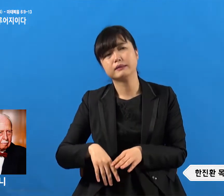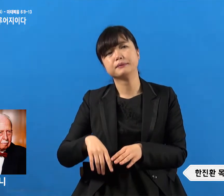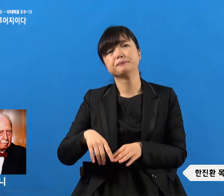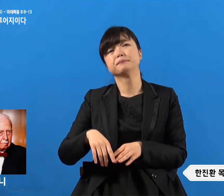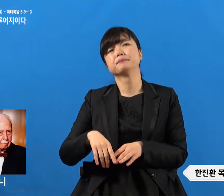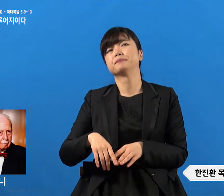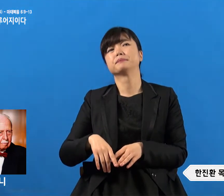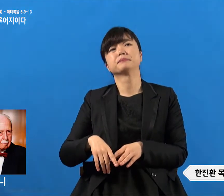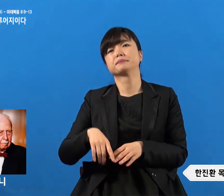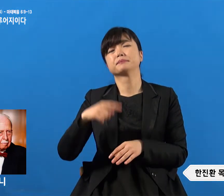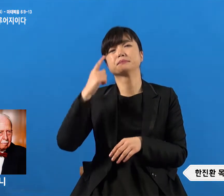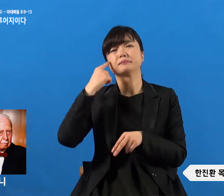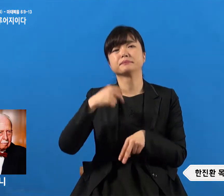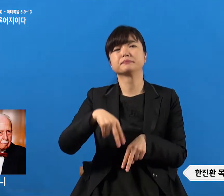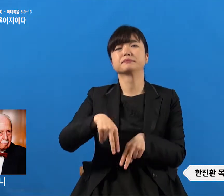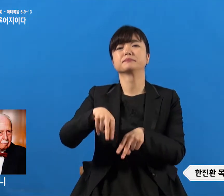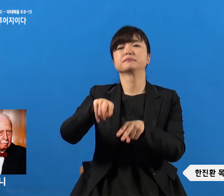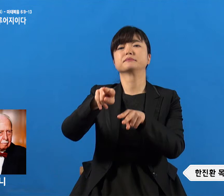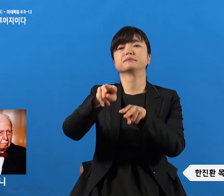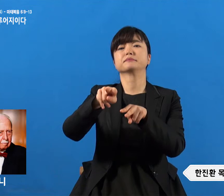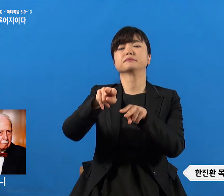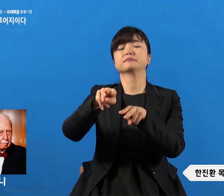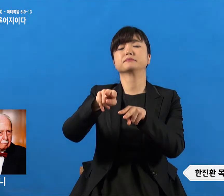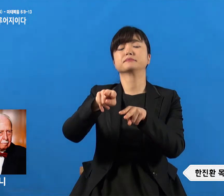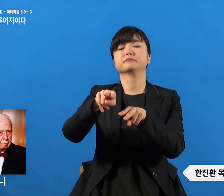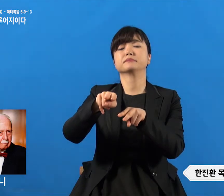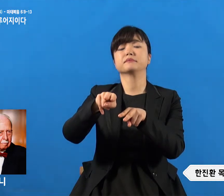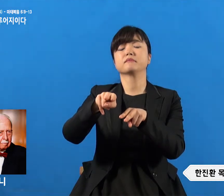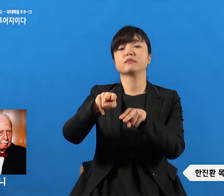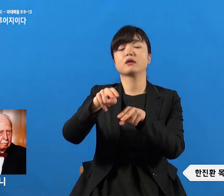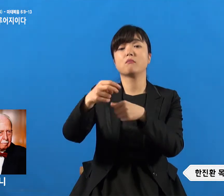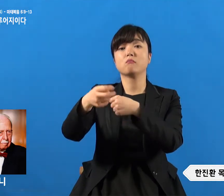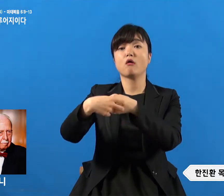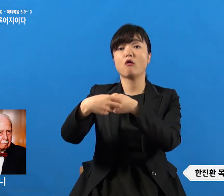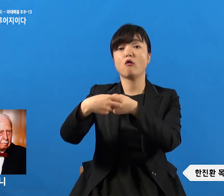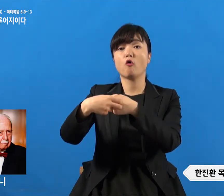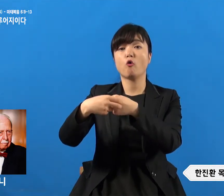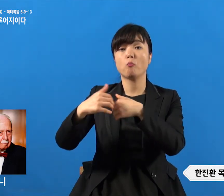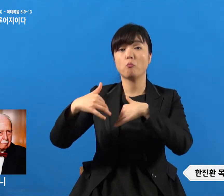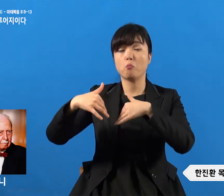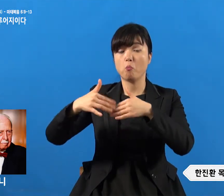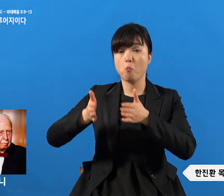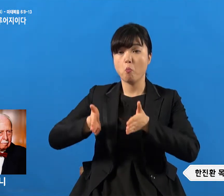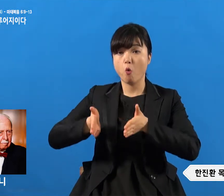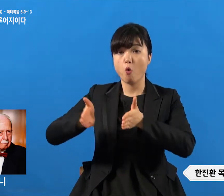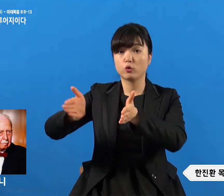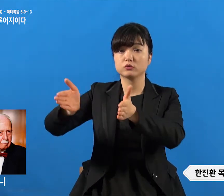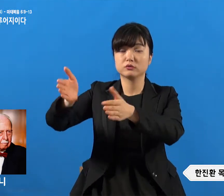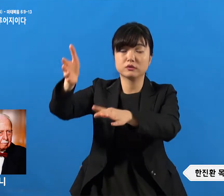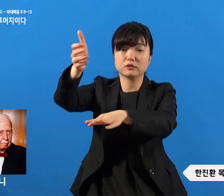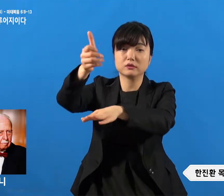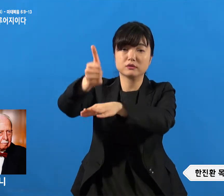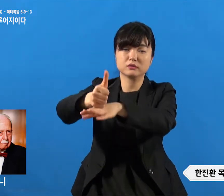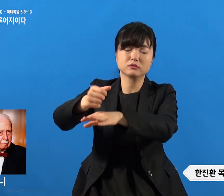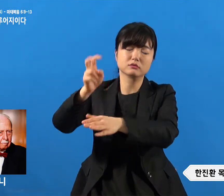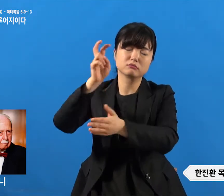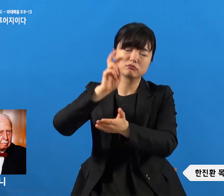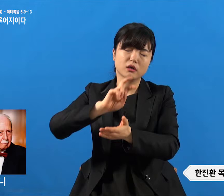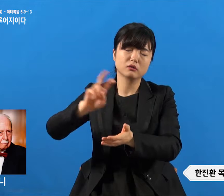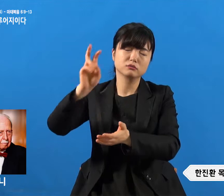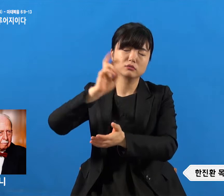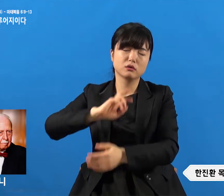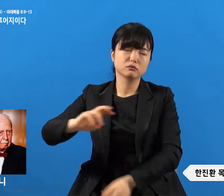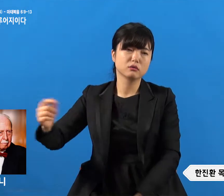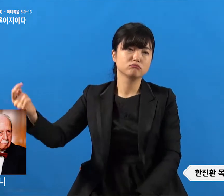앉아 있는데 문득 저 병실 복도 끝에서 조그마한 소리로